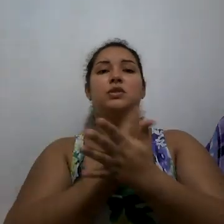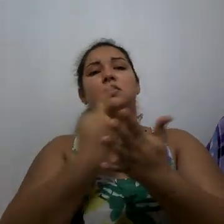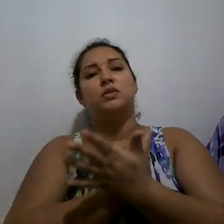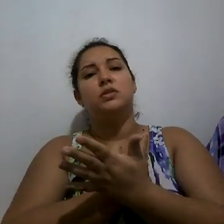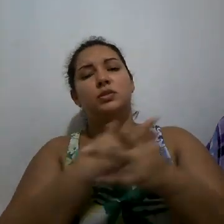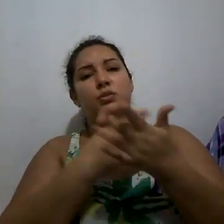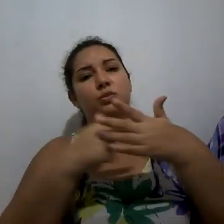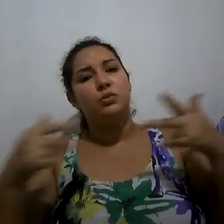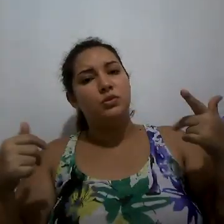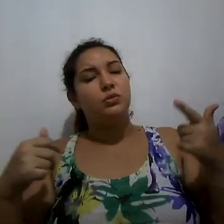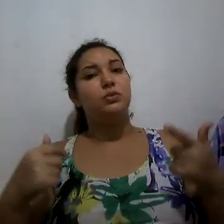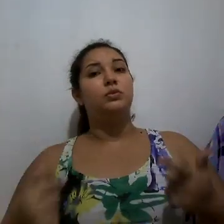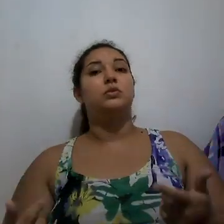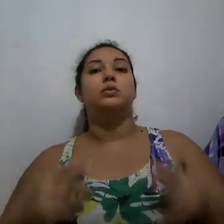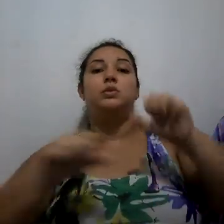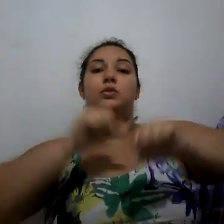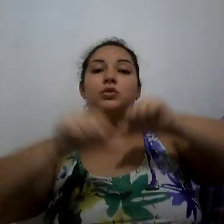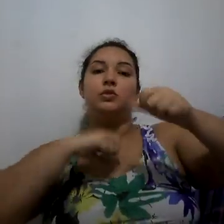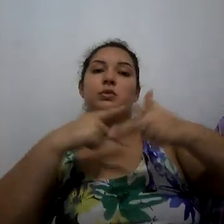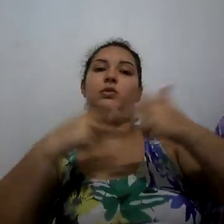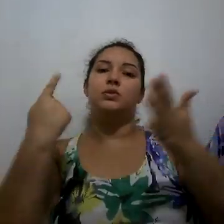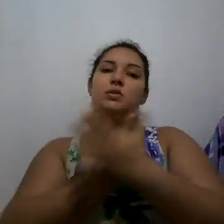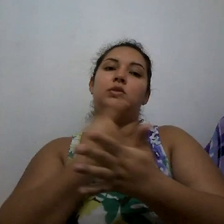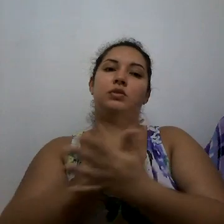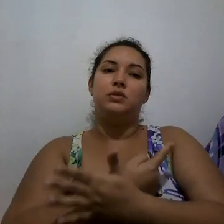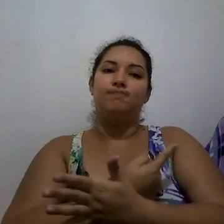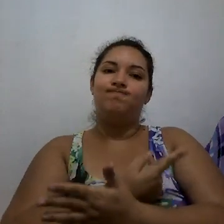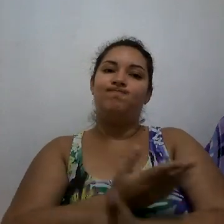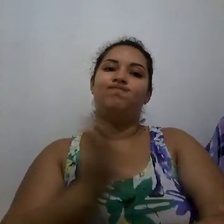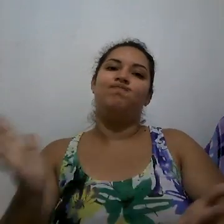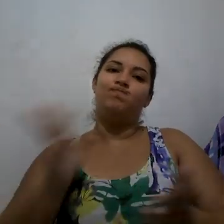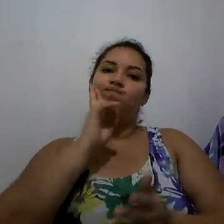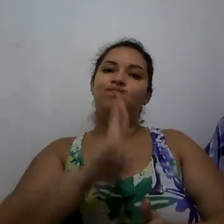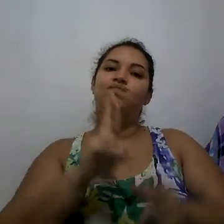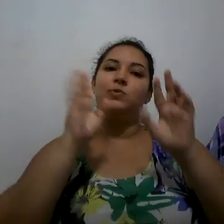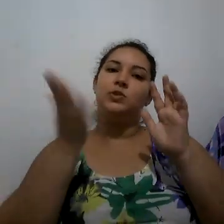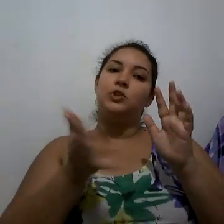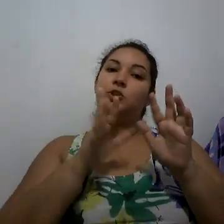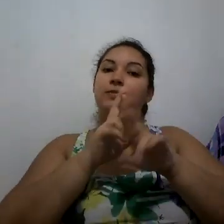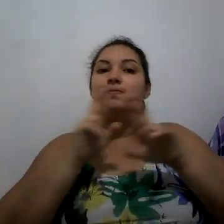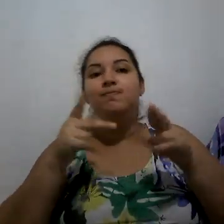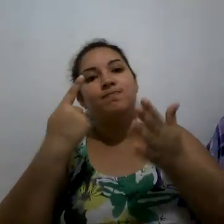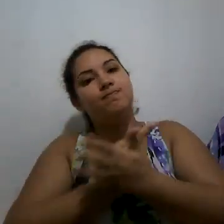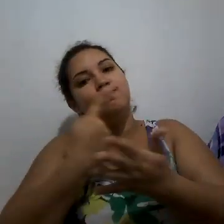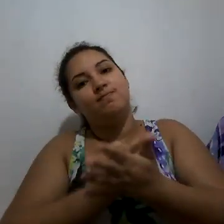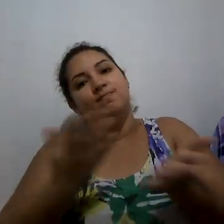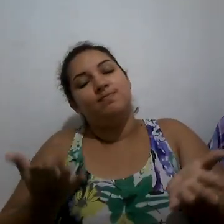arredondamento, alguma transformação ali errada no meio do caminho, então o resultado já é o quê? Já não é confiável, já teve um erro lá